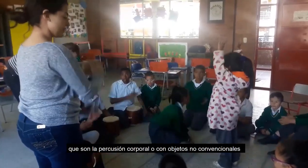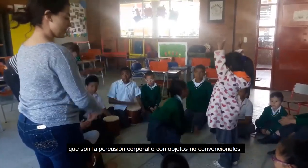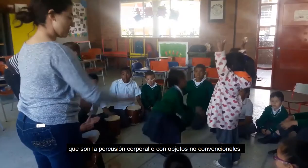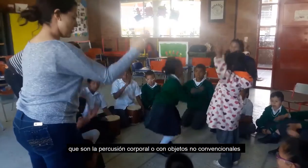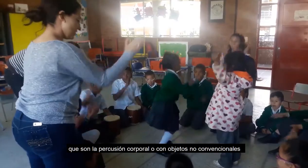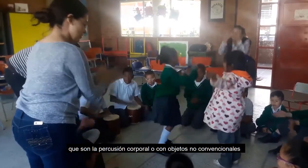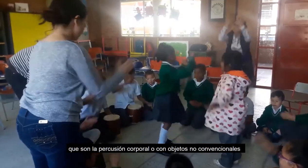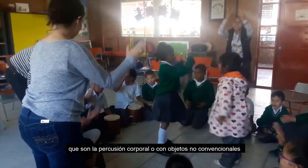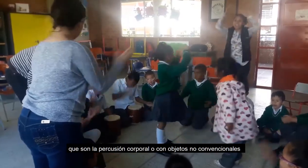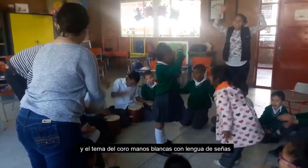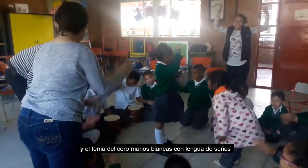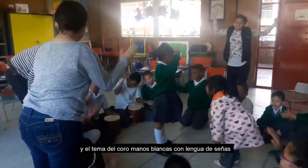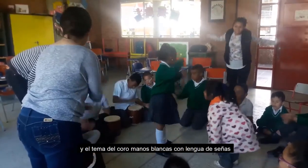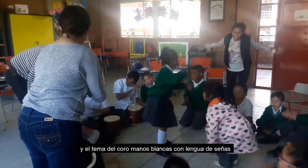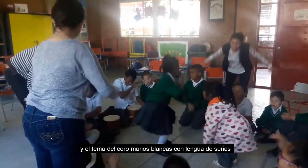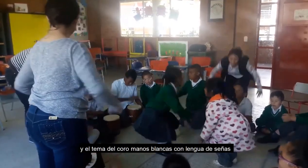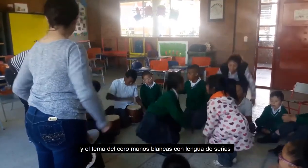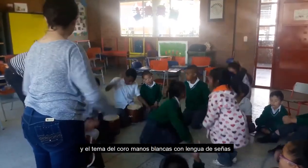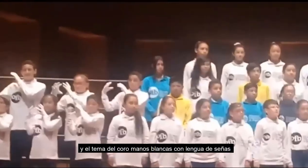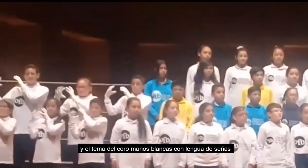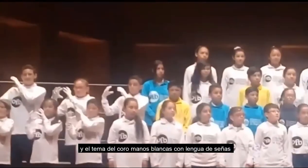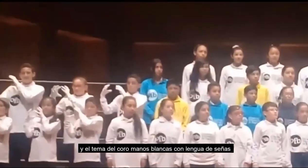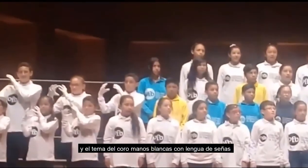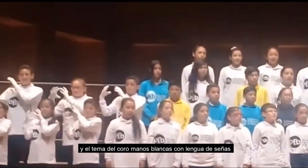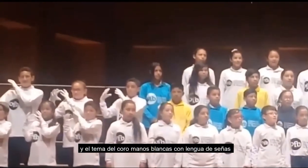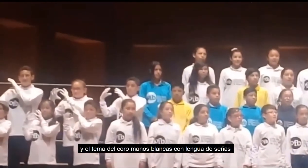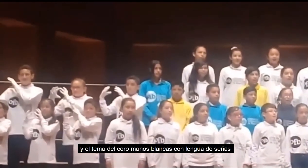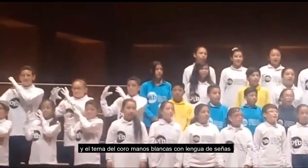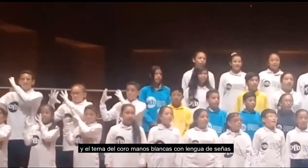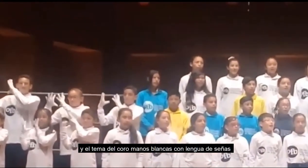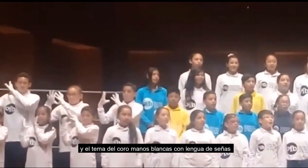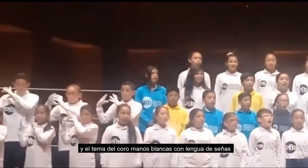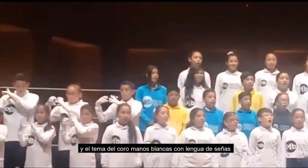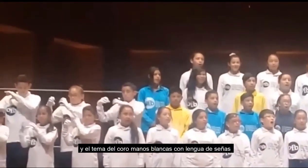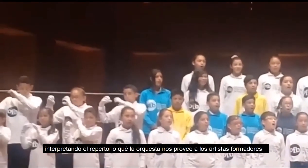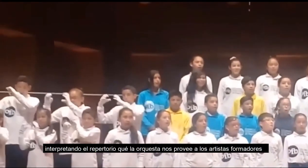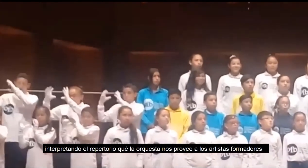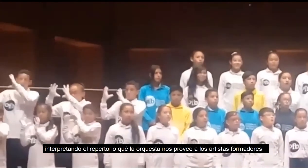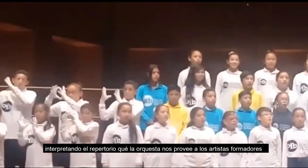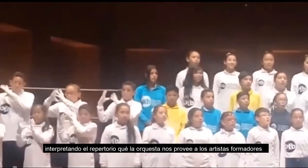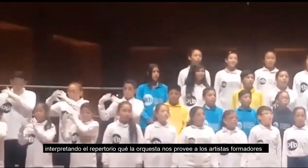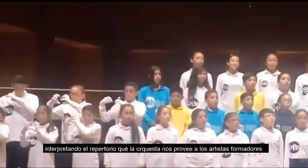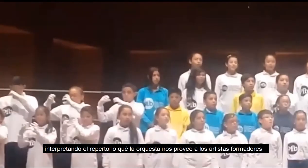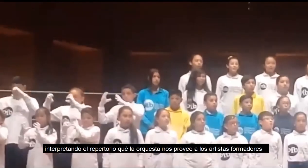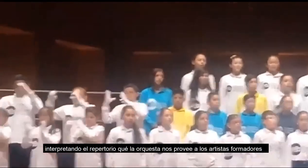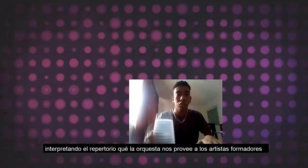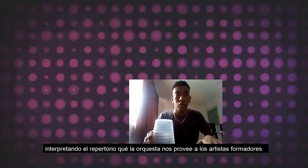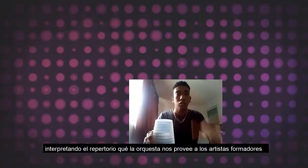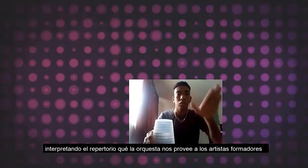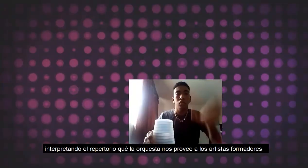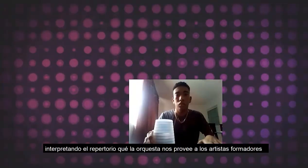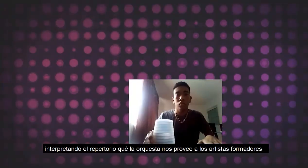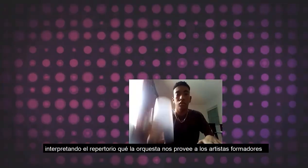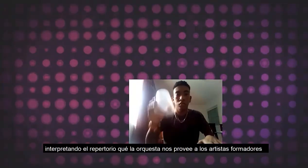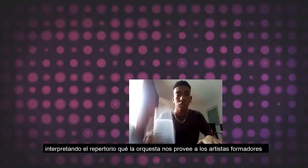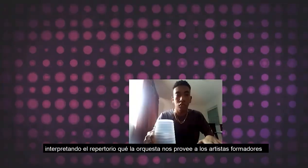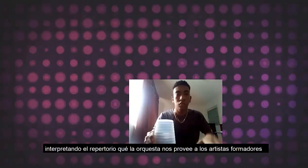no convencionales y el tema del coro de manos blancas con lengua de señas, interpretando el repertorio que la orquesta nos provee a los artistas